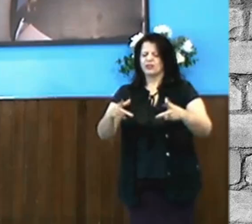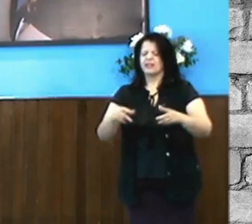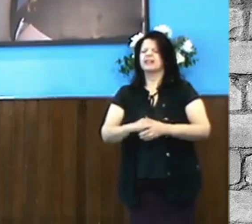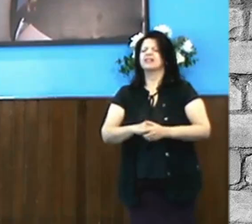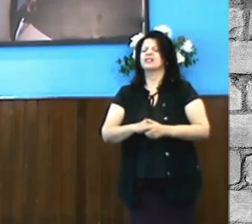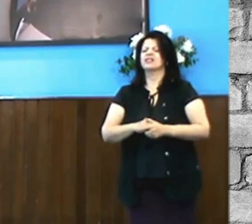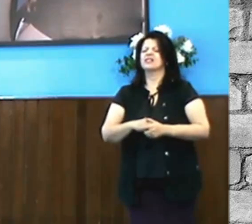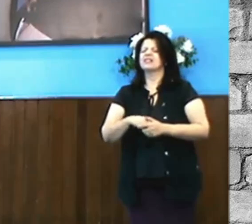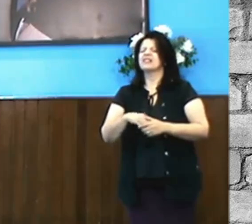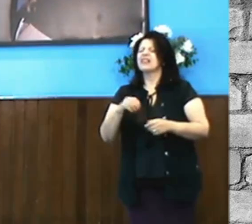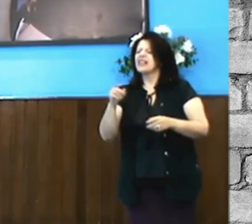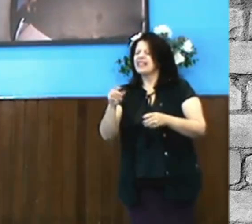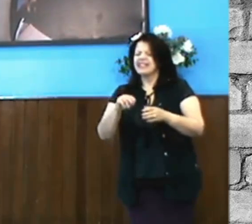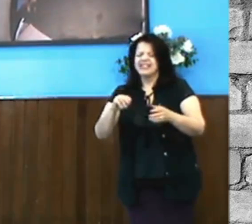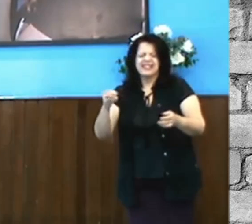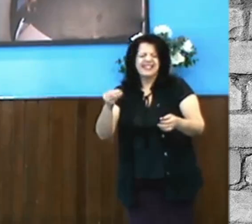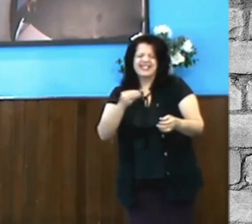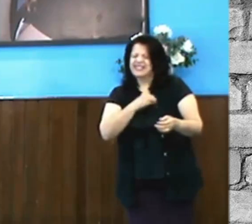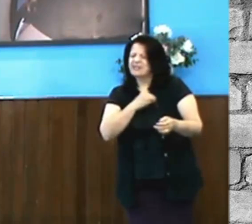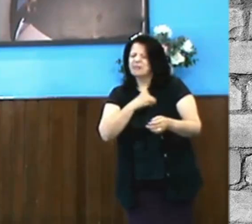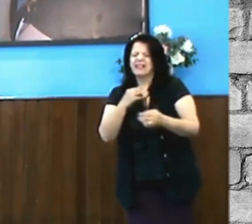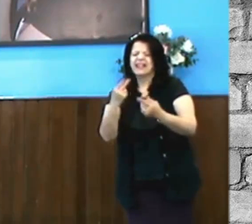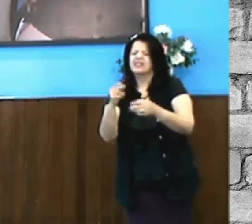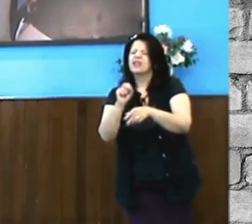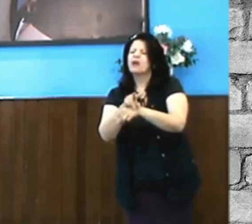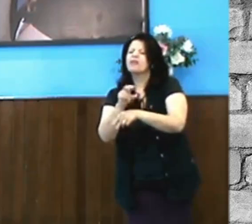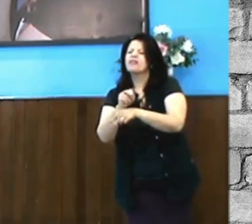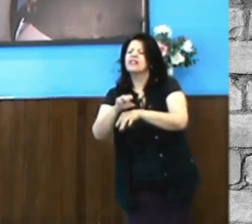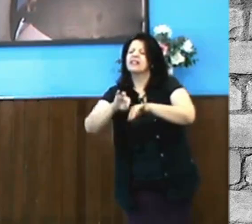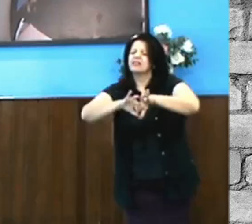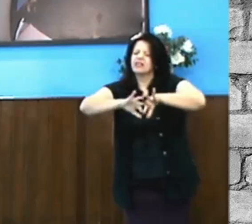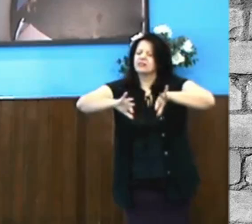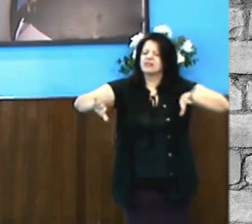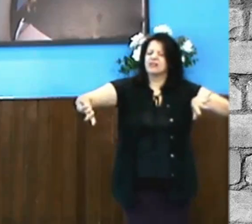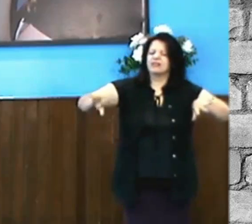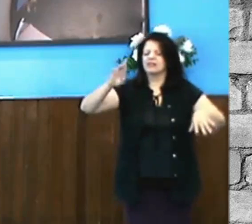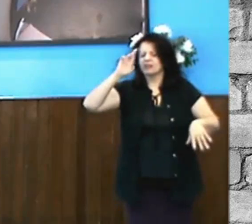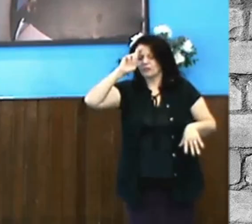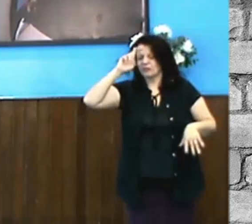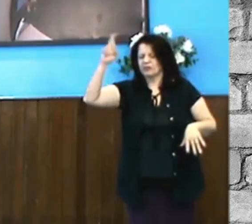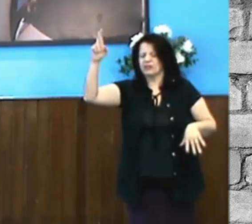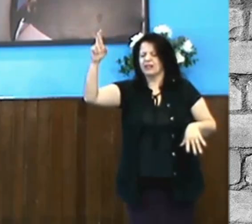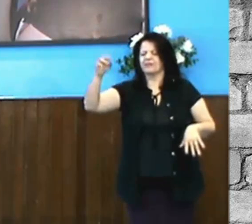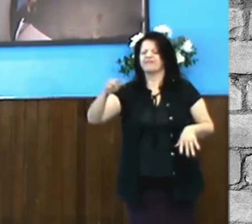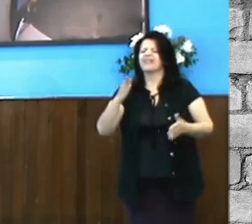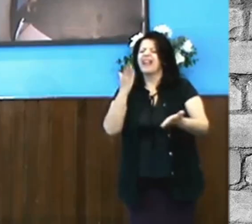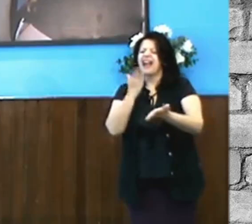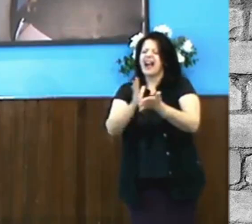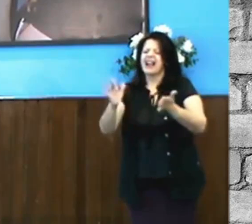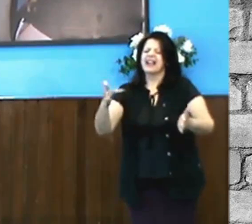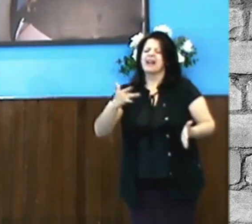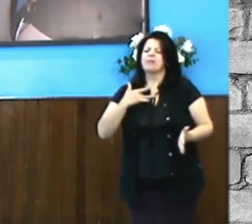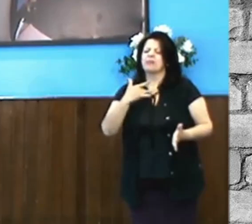têm nos matado, nos afastado de Ti, tem minado a nossa saúde